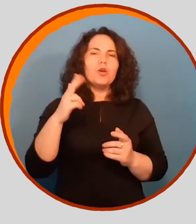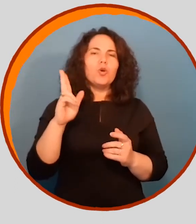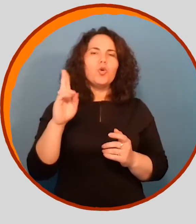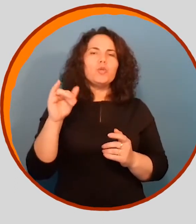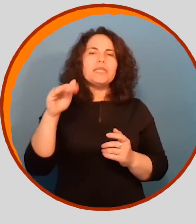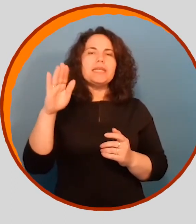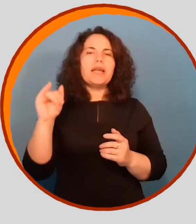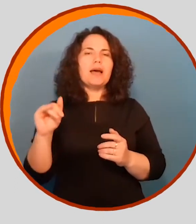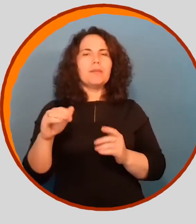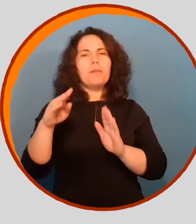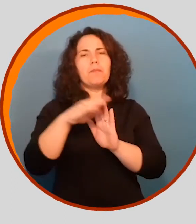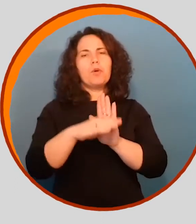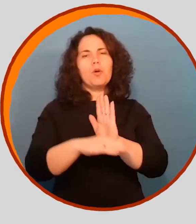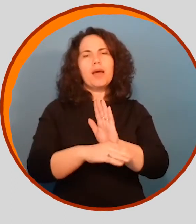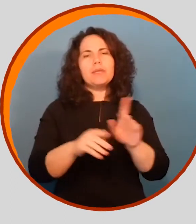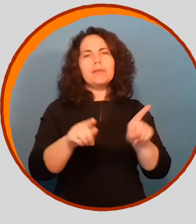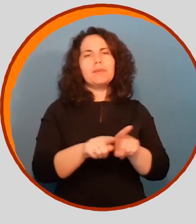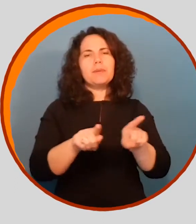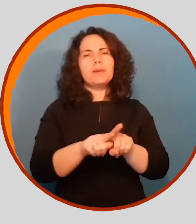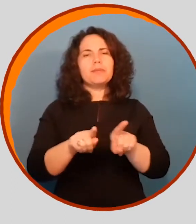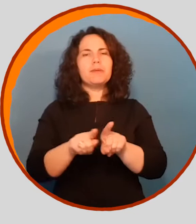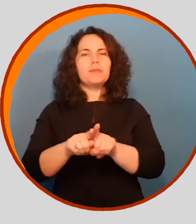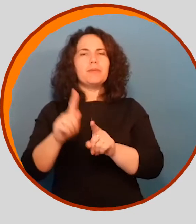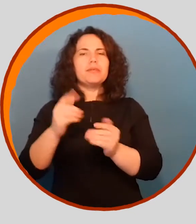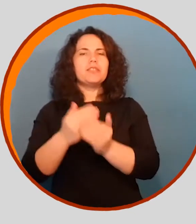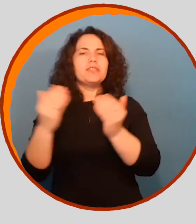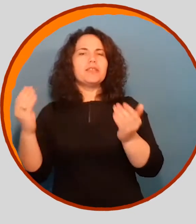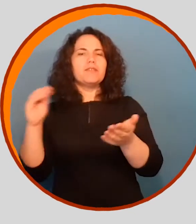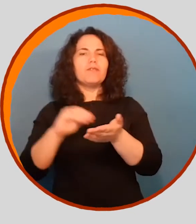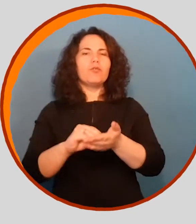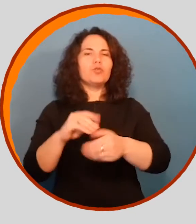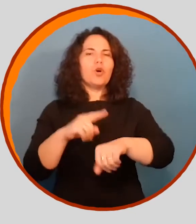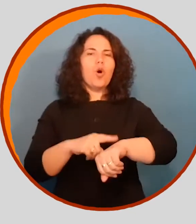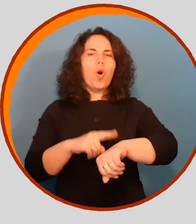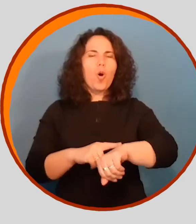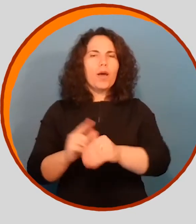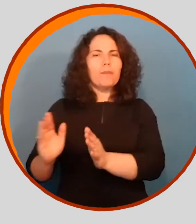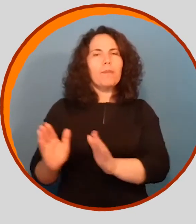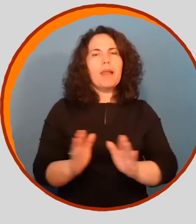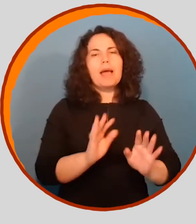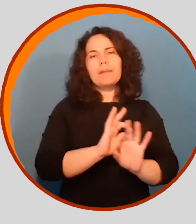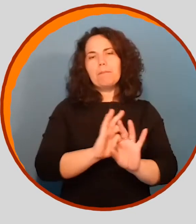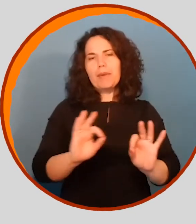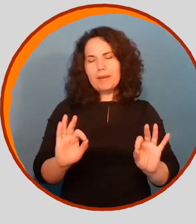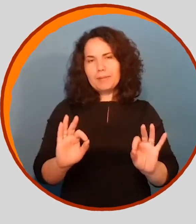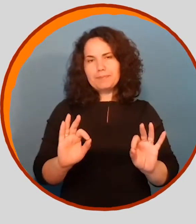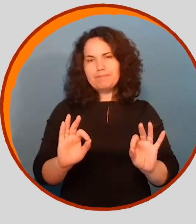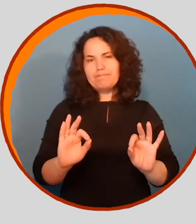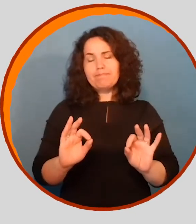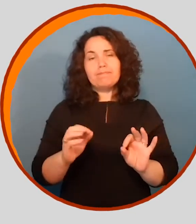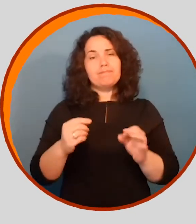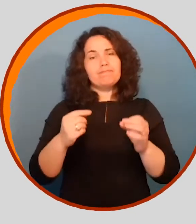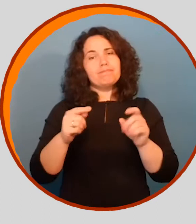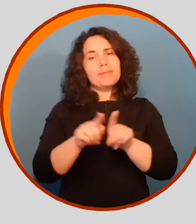përgjithësi dhe pastaj të shkojmë tek rutina e shëndetshme në këto kushte. Dhe rutina është mënyra se si